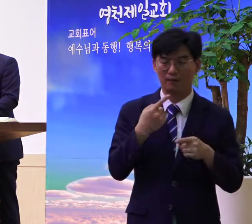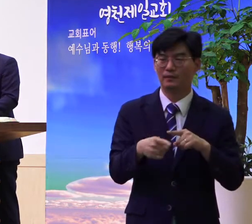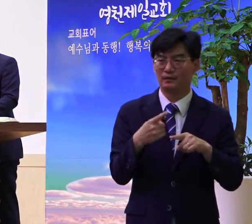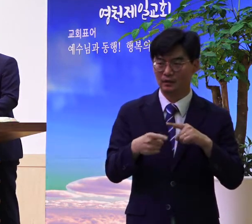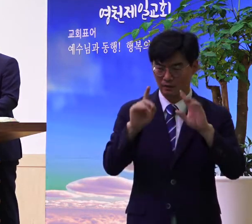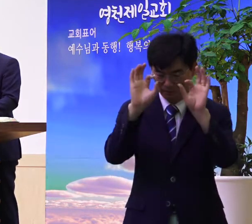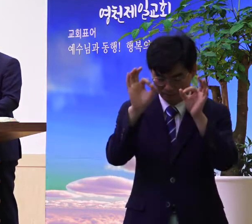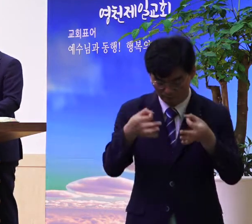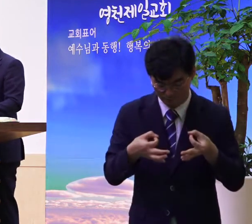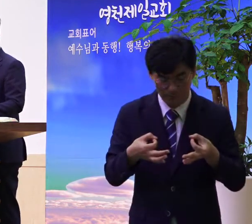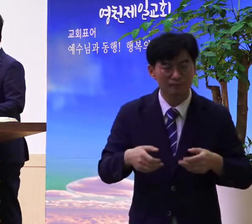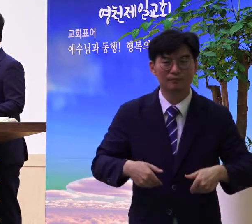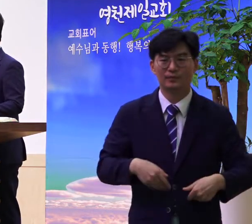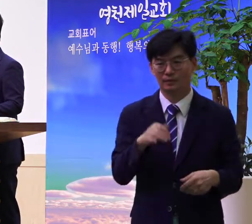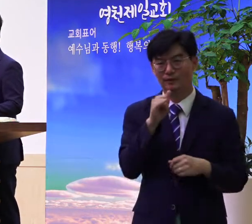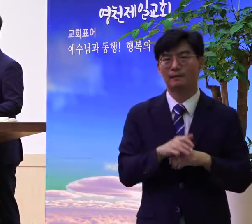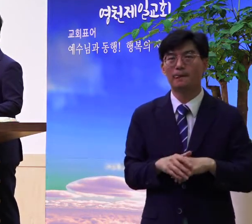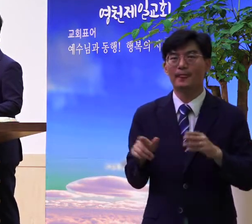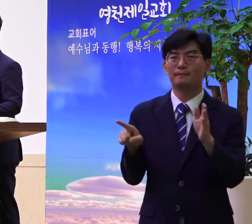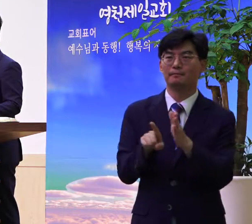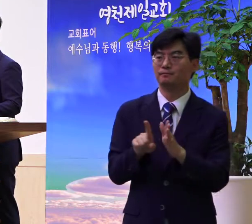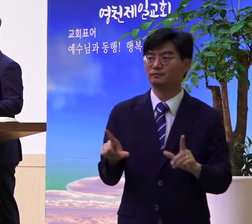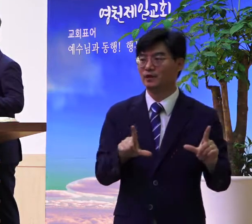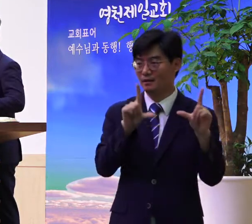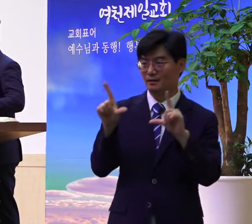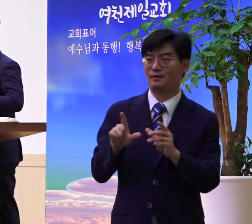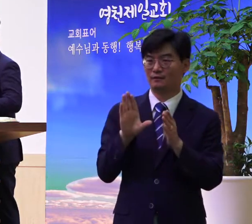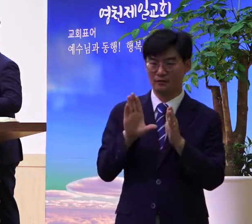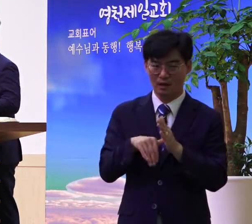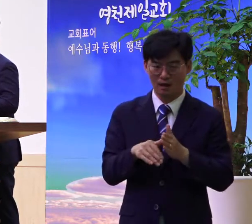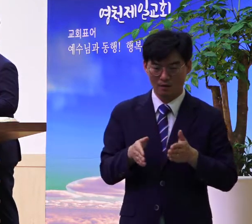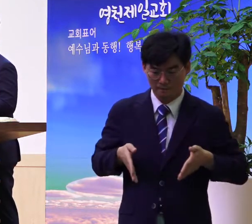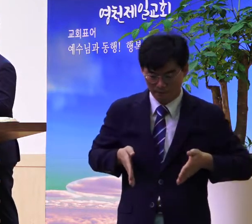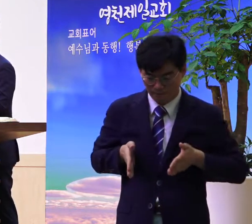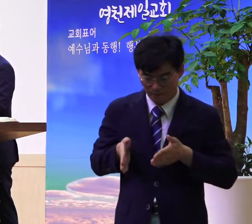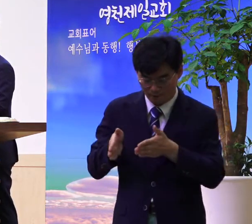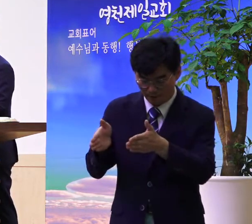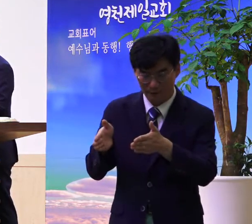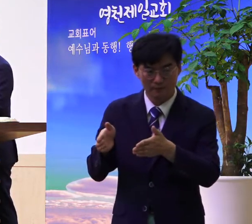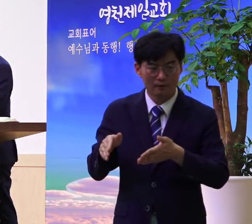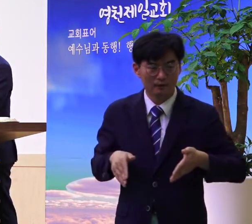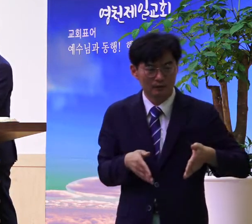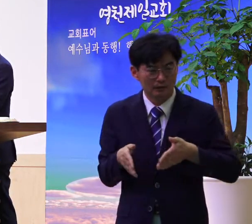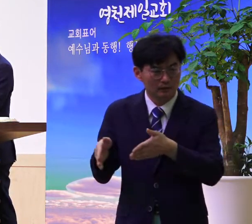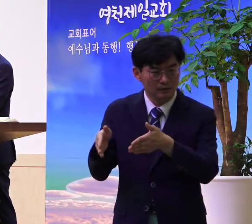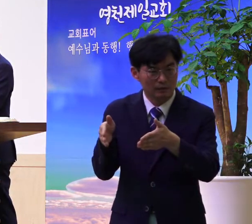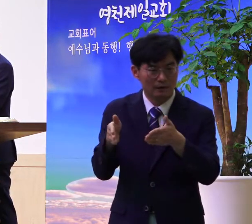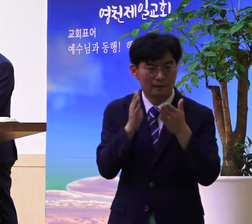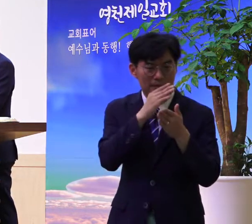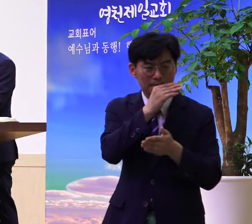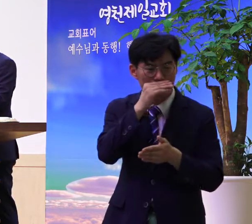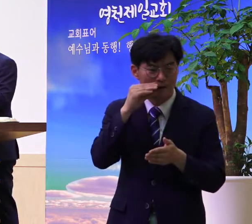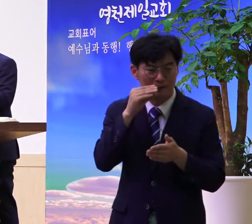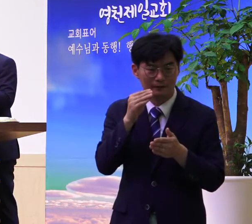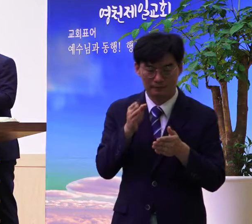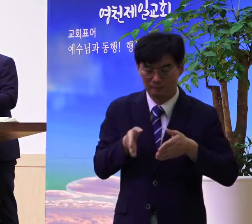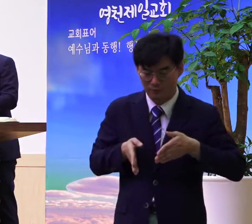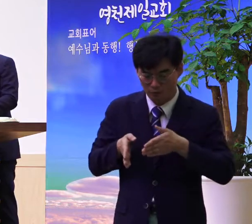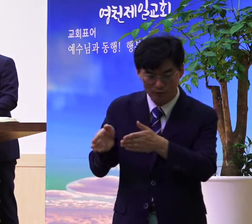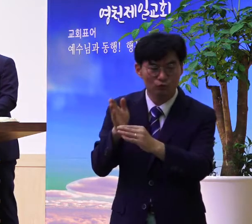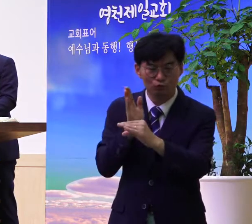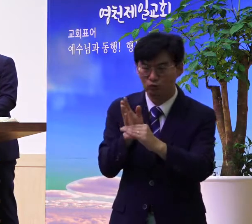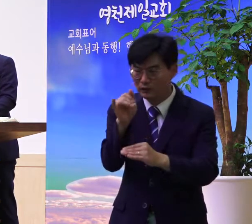늘 점검하고 살펴봐야 합니다. 그래서 우리의 옛 본성이 끊임없이 요구하는 편안한 길, 안락한 길을